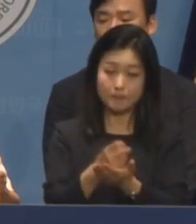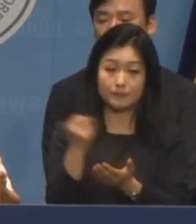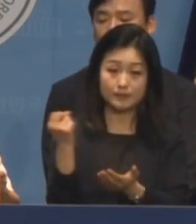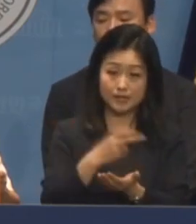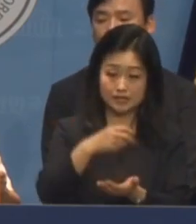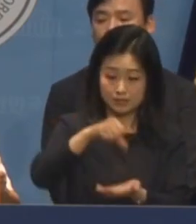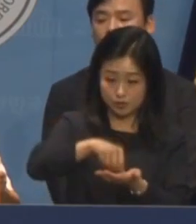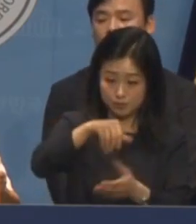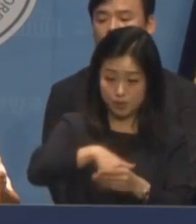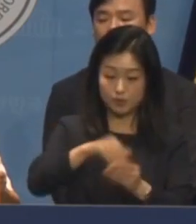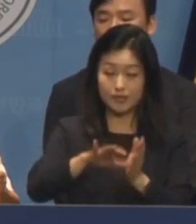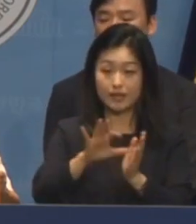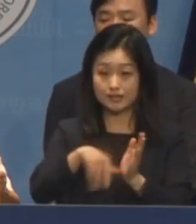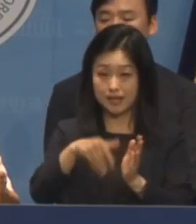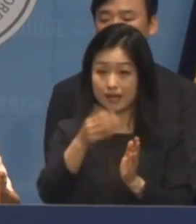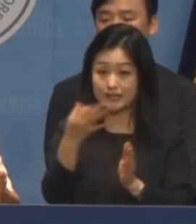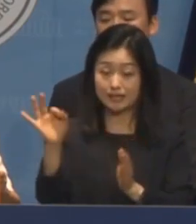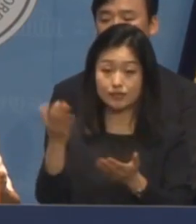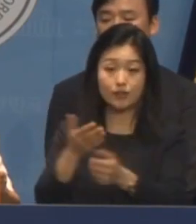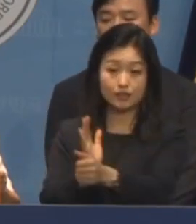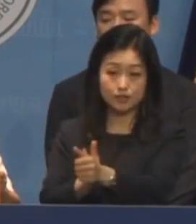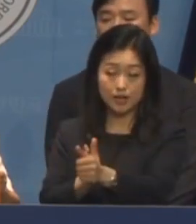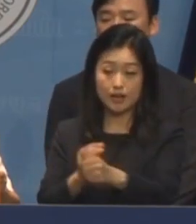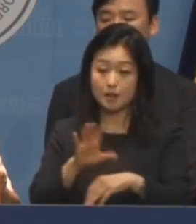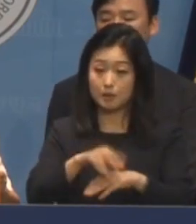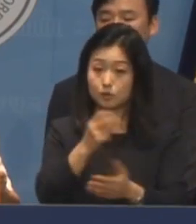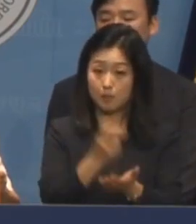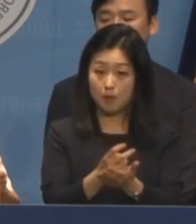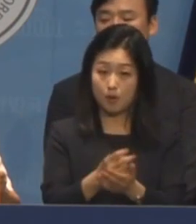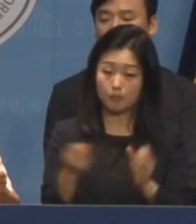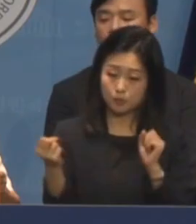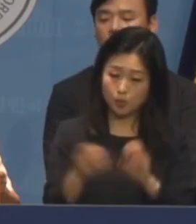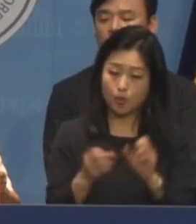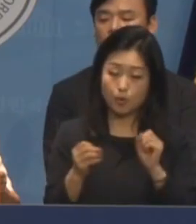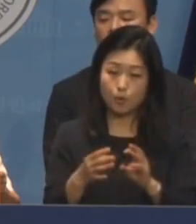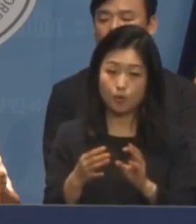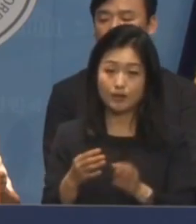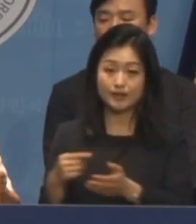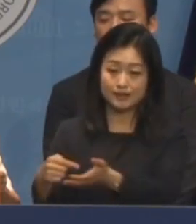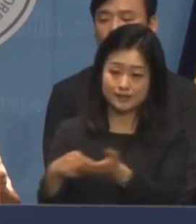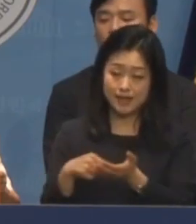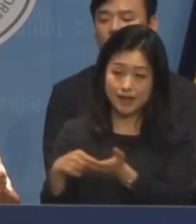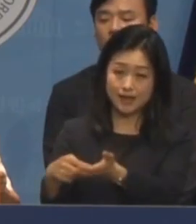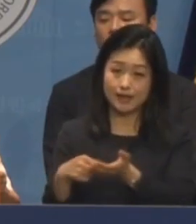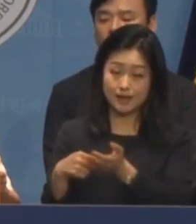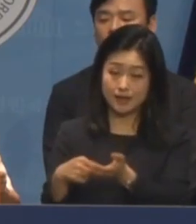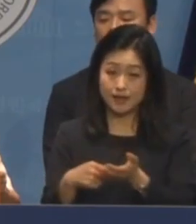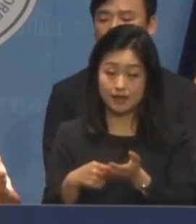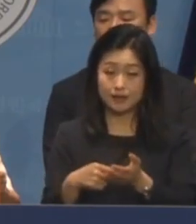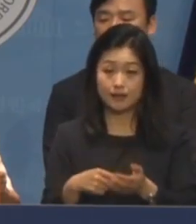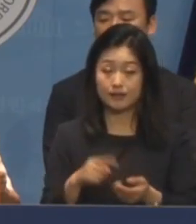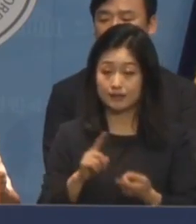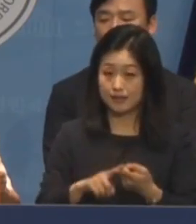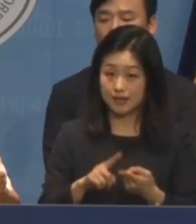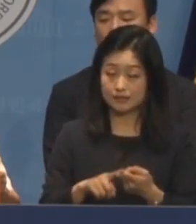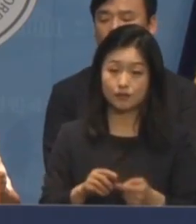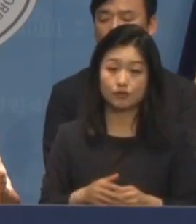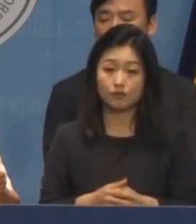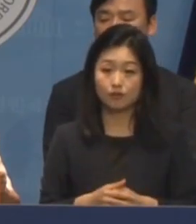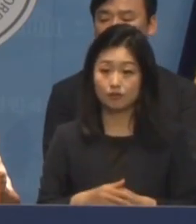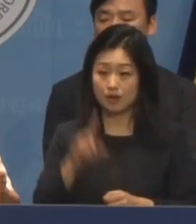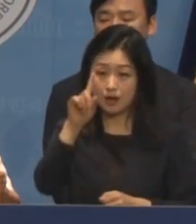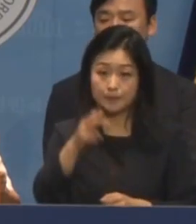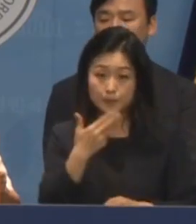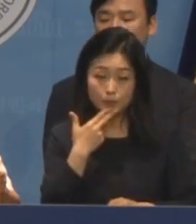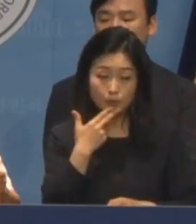던져라. 당신들은 방송법을 두고 줄곧 토론 및 대안 제시를 요청한 언론계, 두 차례나 공영방송